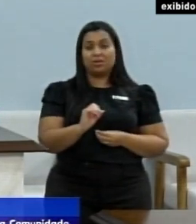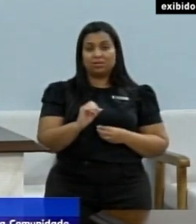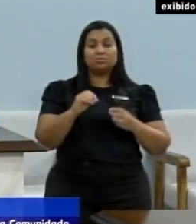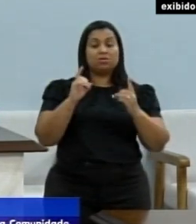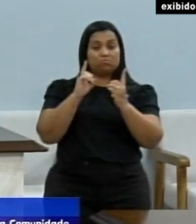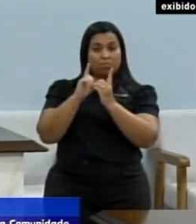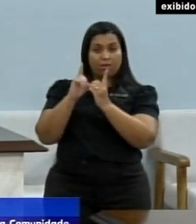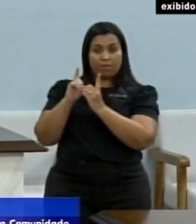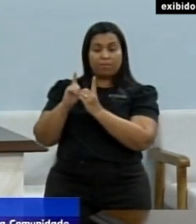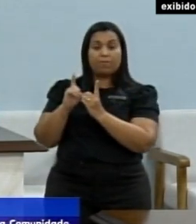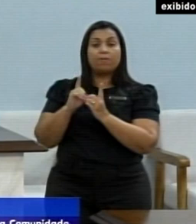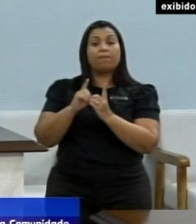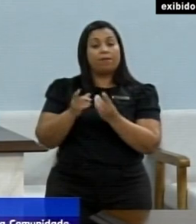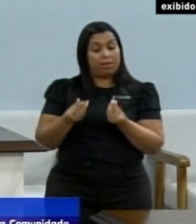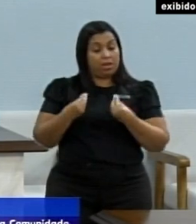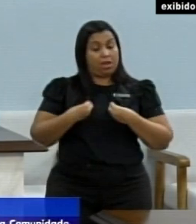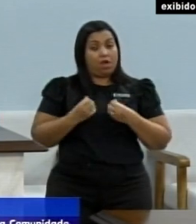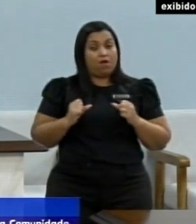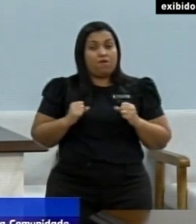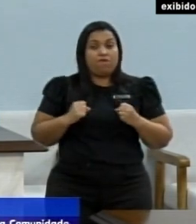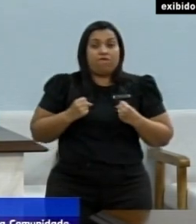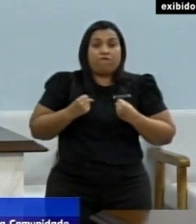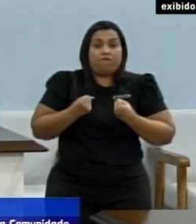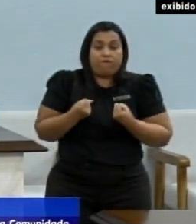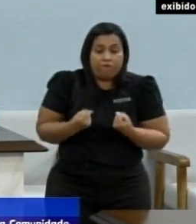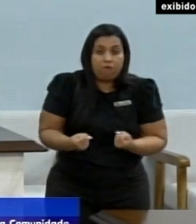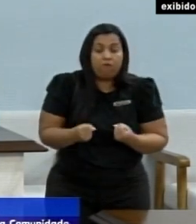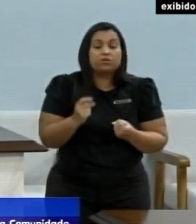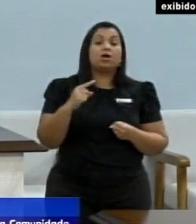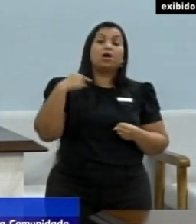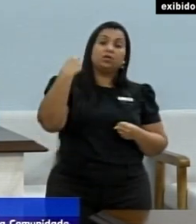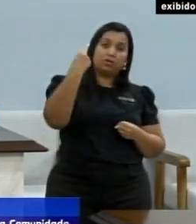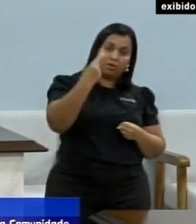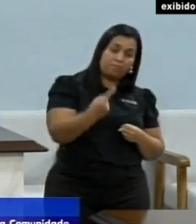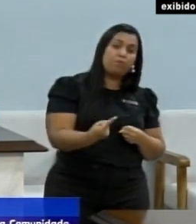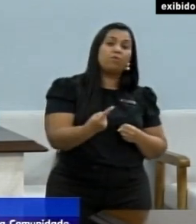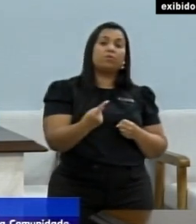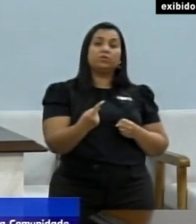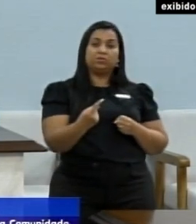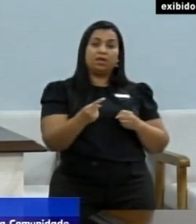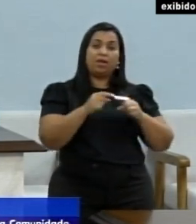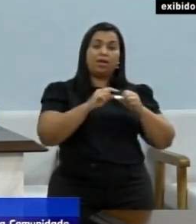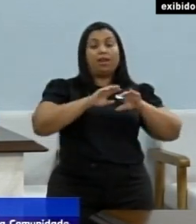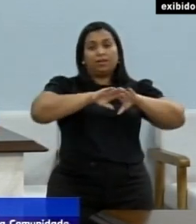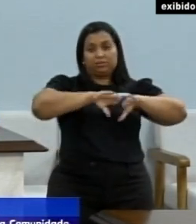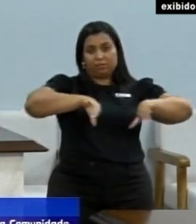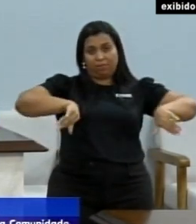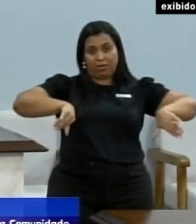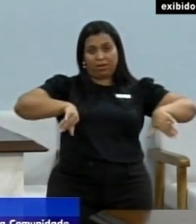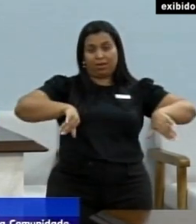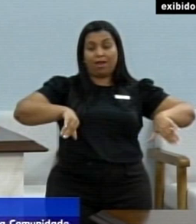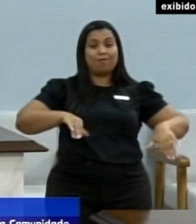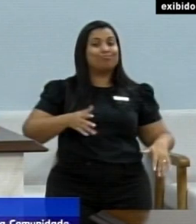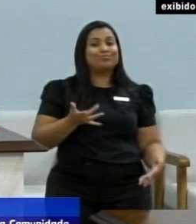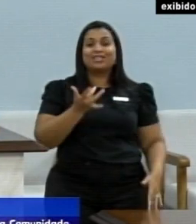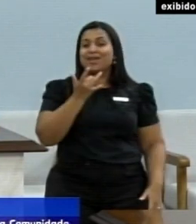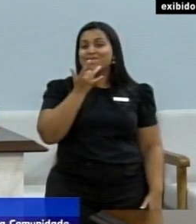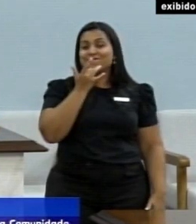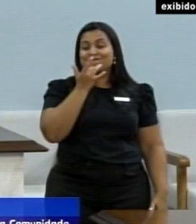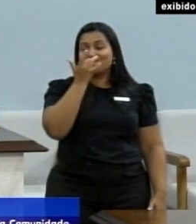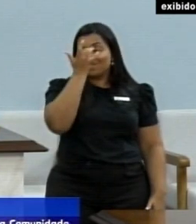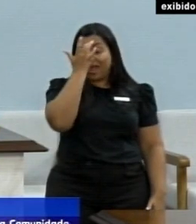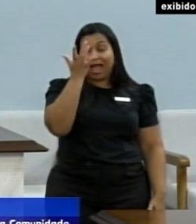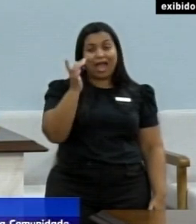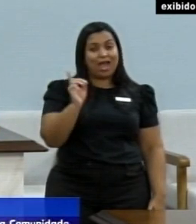que elas possam se fortalecer e só depois elas possam sair de dentro dessas relações. Porque não é fácil sair de dentro de uma